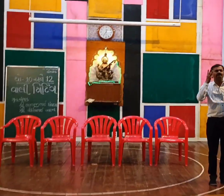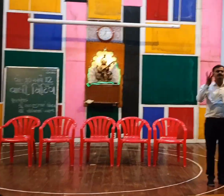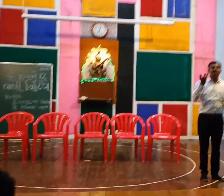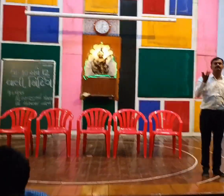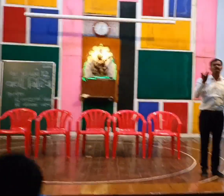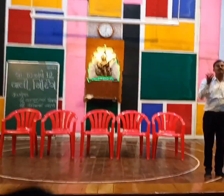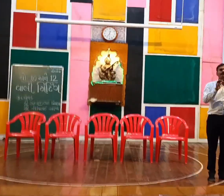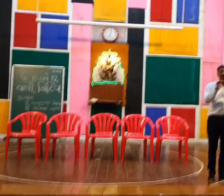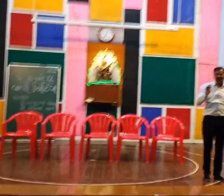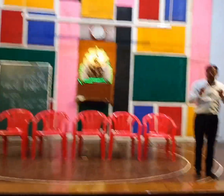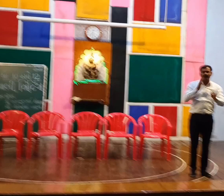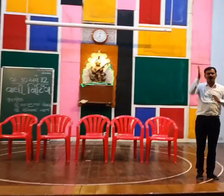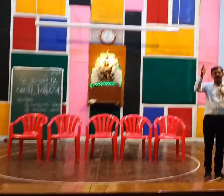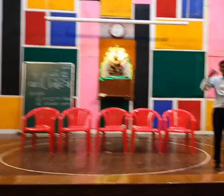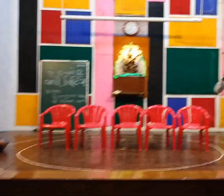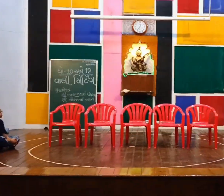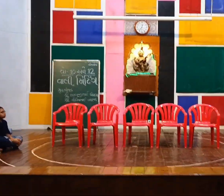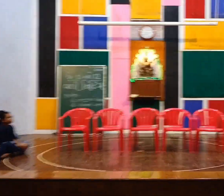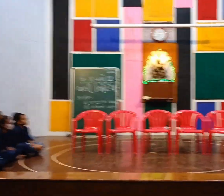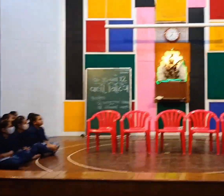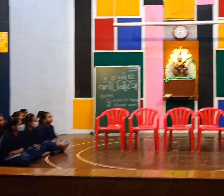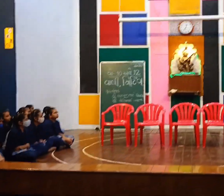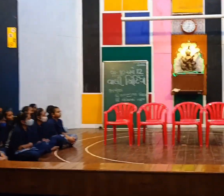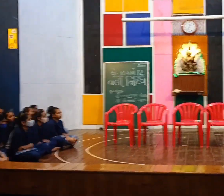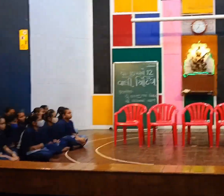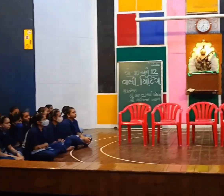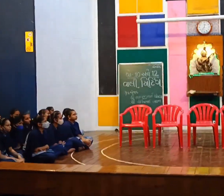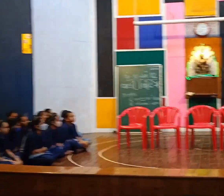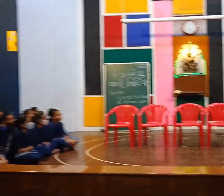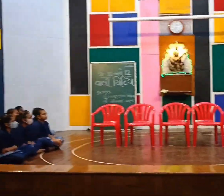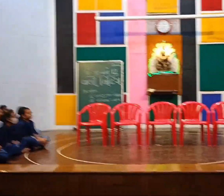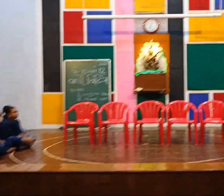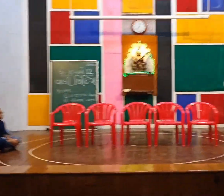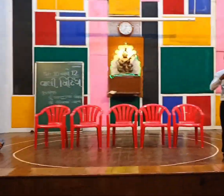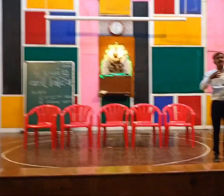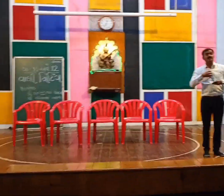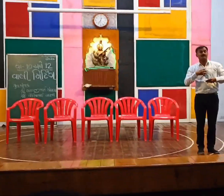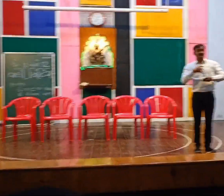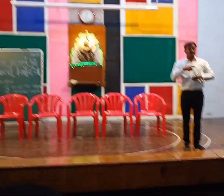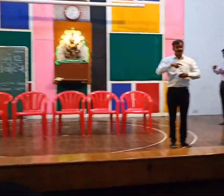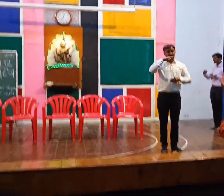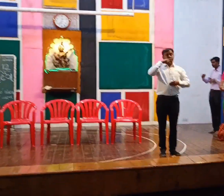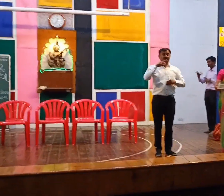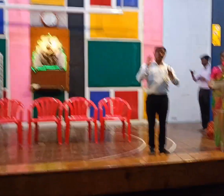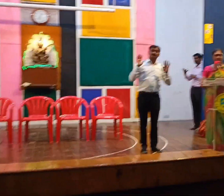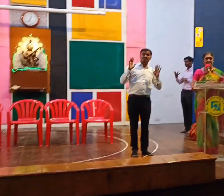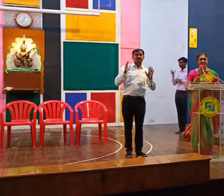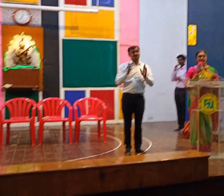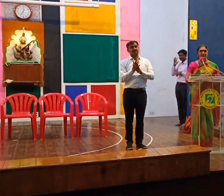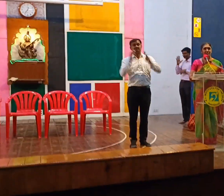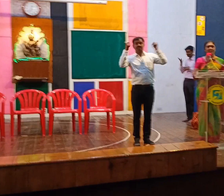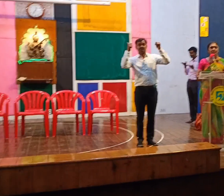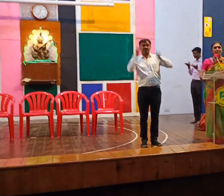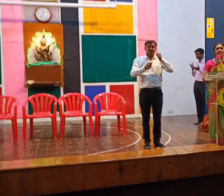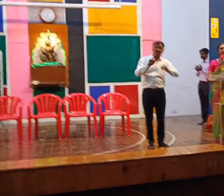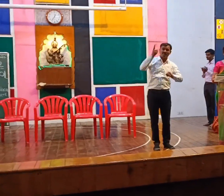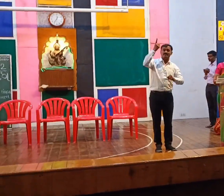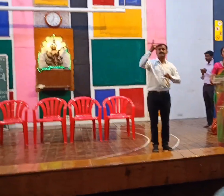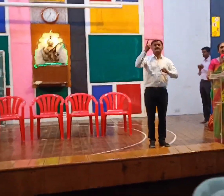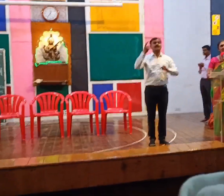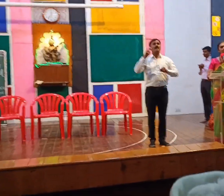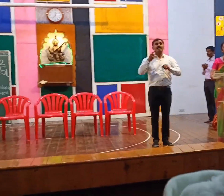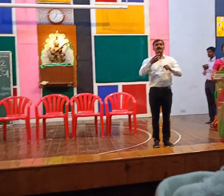જ્યારે રમતગમતમાં કોઈ અભિનયમાં ઇનામો લાવે ત્યારે આપણે વારંવાર એ બધી વાતો સાંભળતા હોઈએ છીએ,